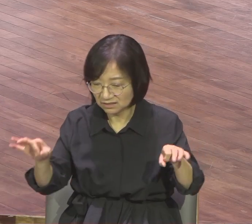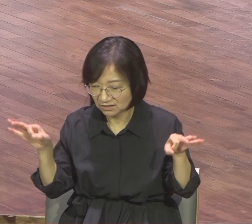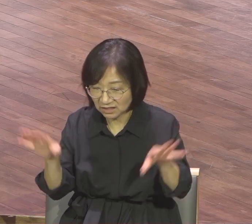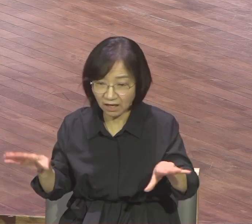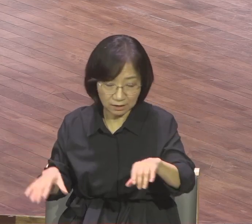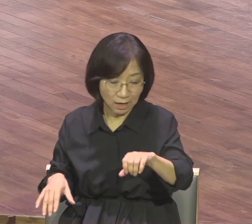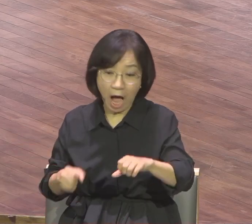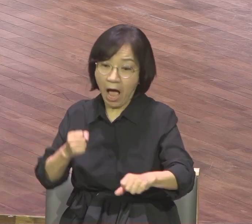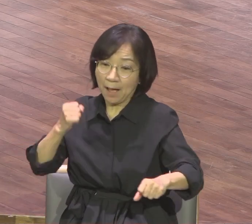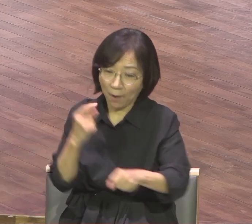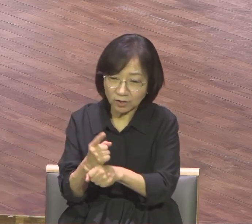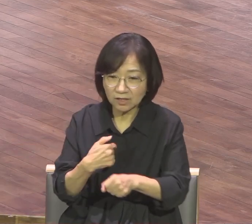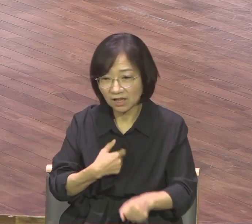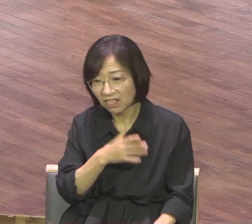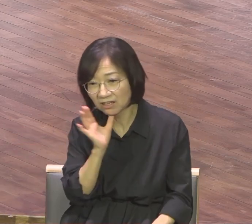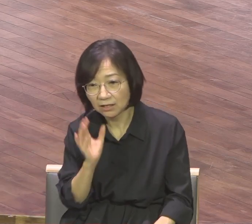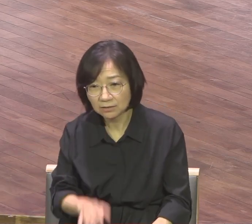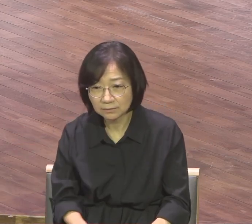너무 행복하고.